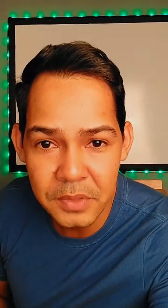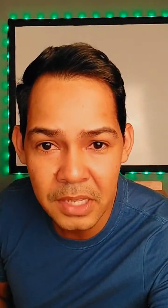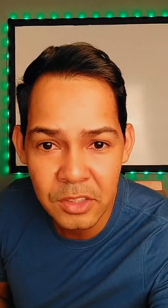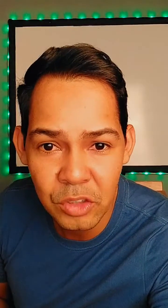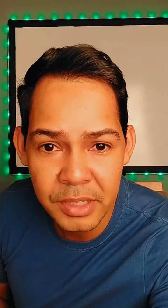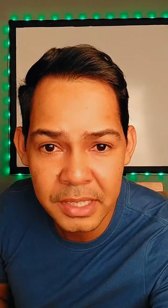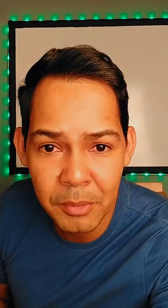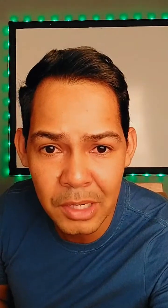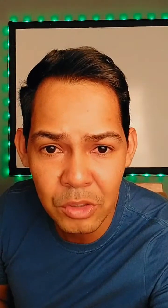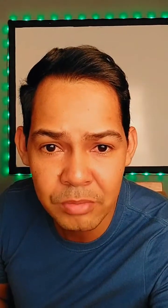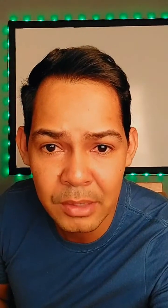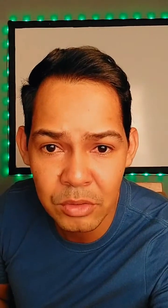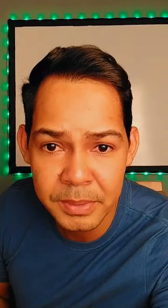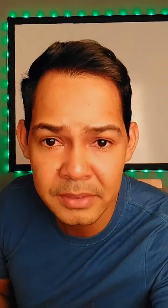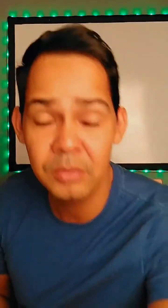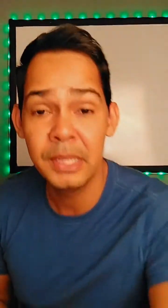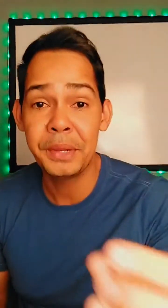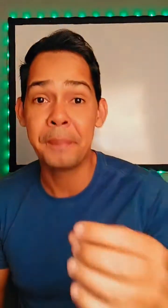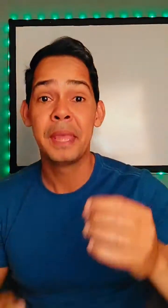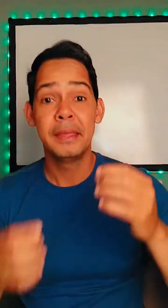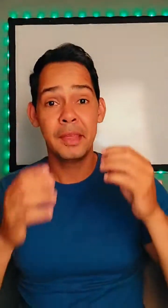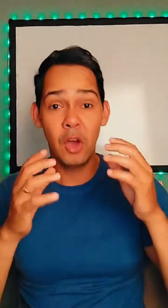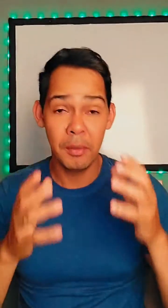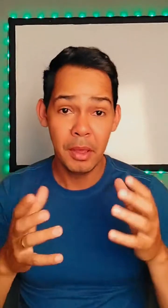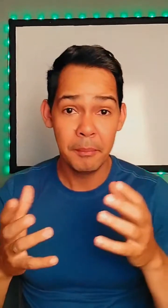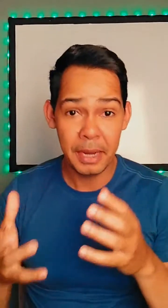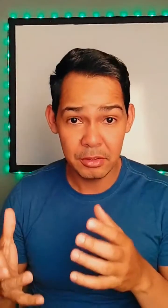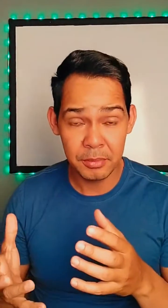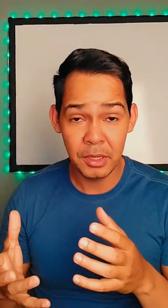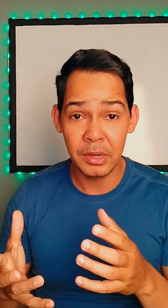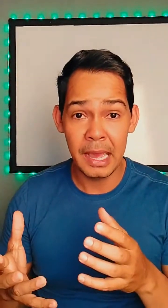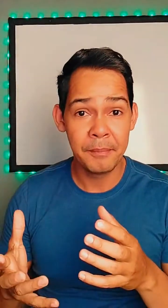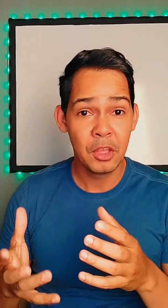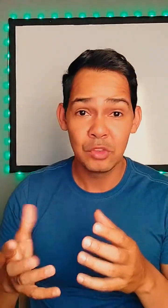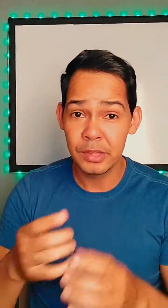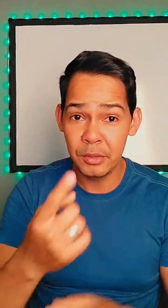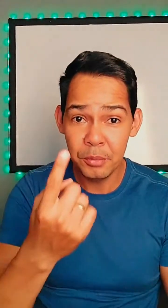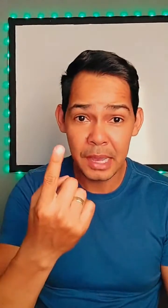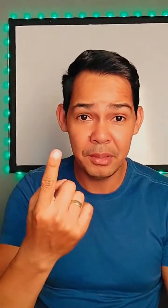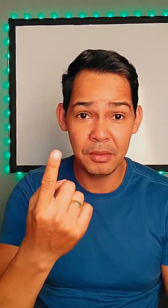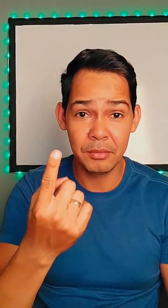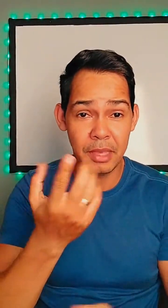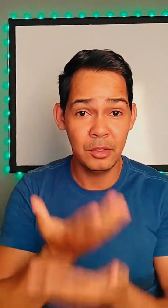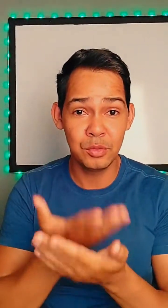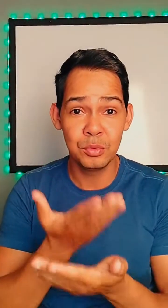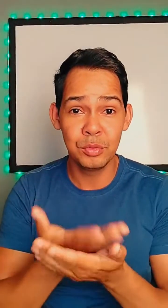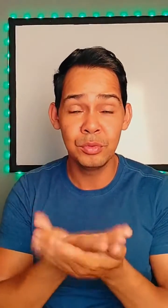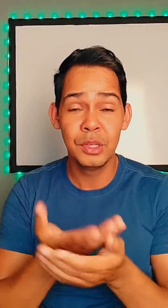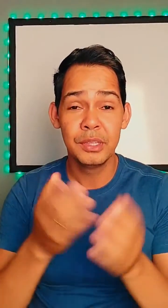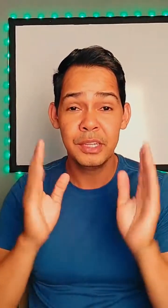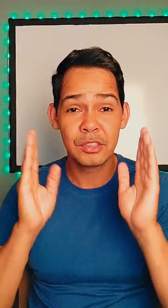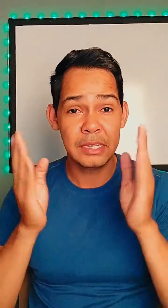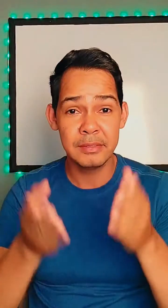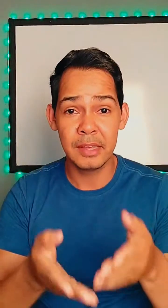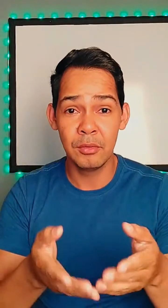Deixa eu ver aqui. Boa noite, Marluz. Preciso melhorar. Então, ó, para você melhorar, só tem um caminho. É estudo, dedicação